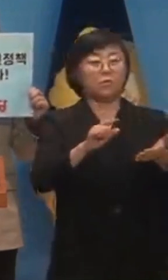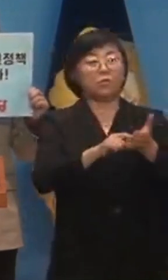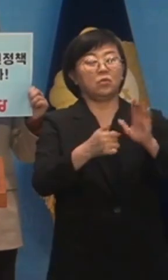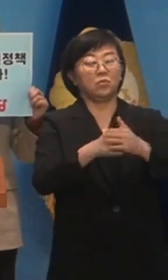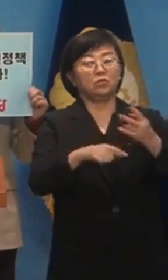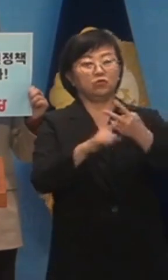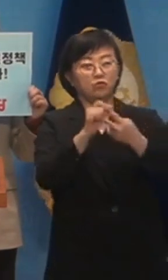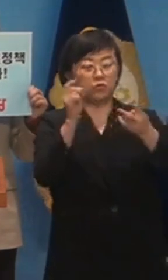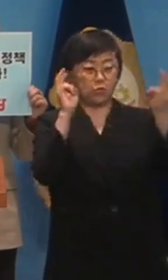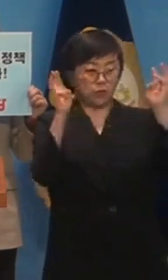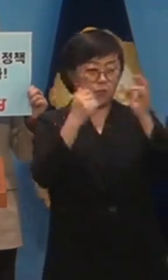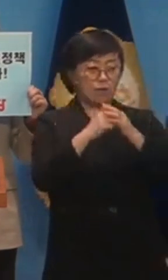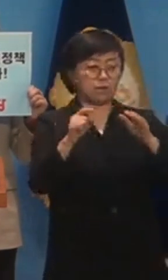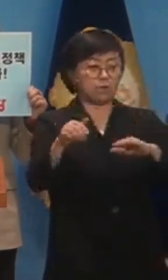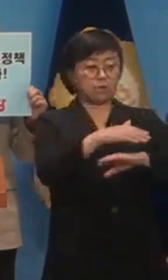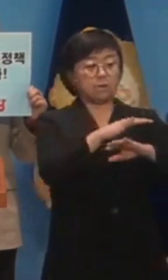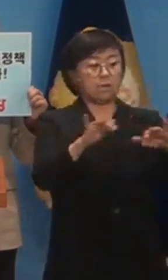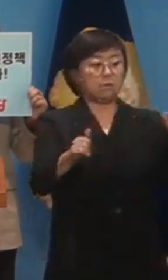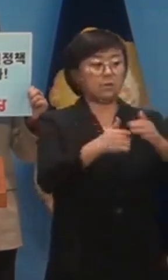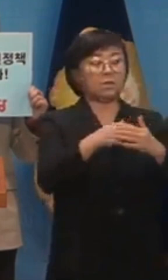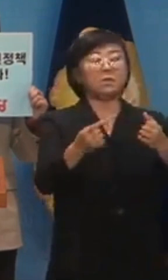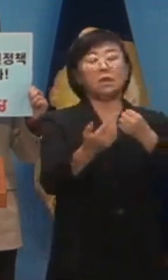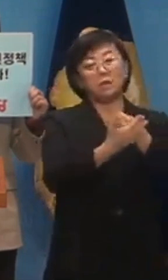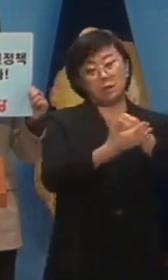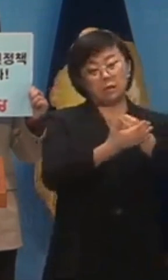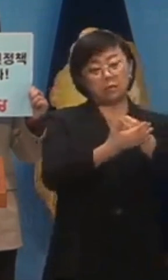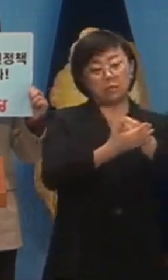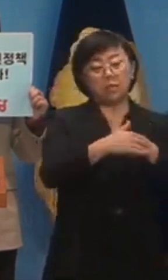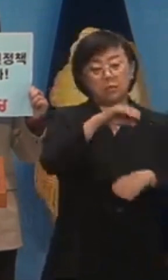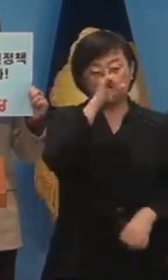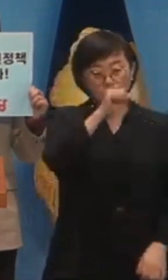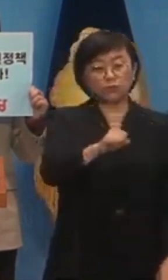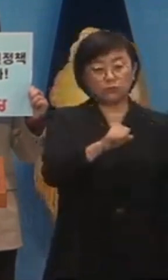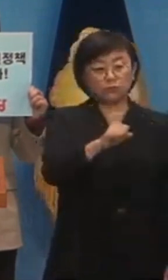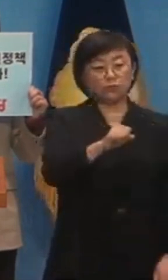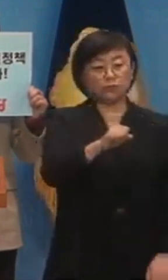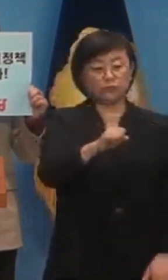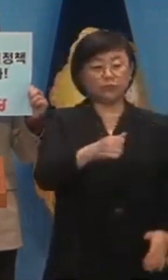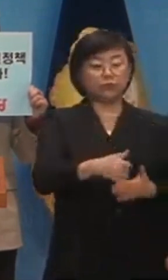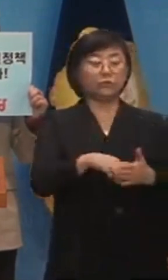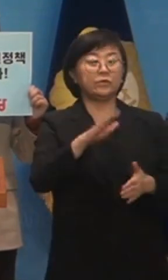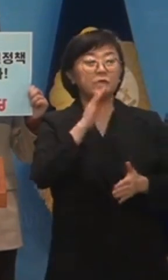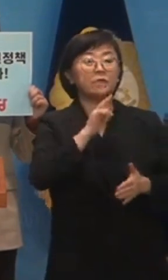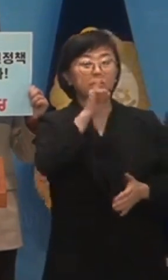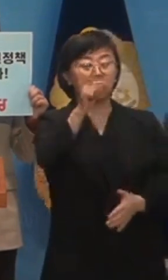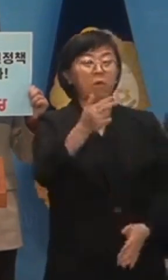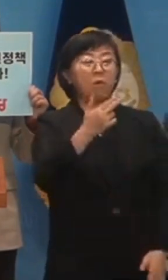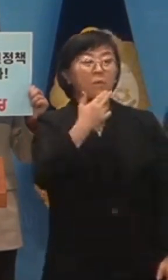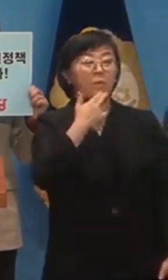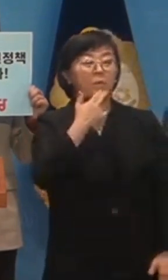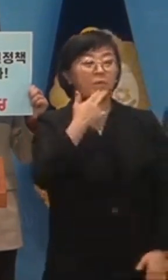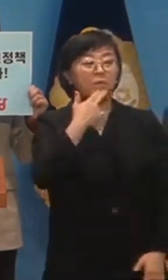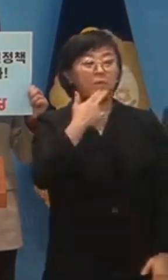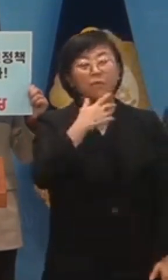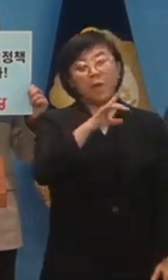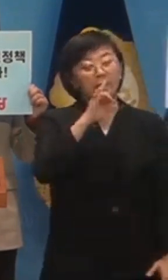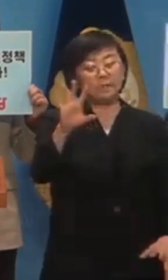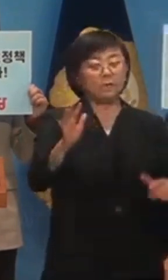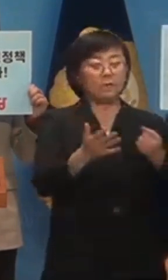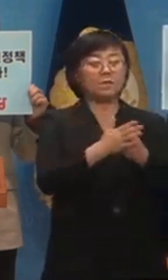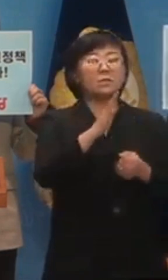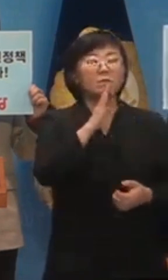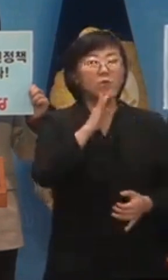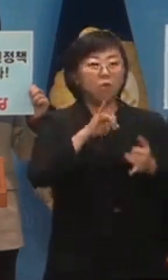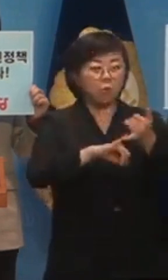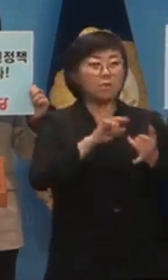그만큼 중소기업 청년들에게 내일 채용 공제는 있으면 너무 좋은, 사실 신청을 하지 않을 이유가 없는 그런